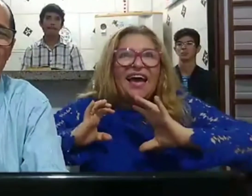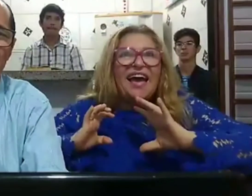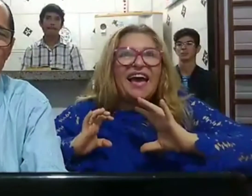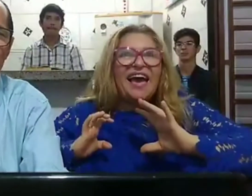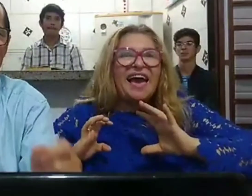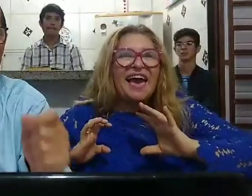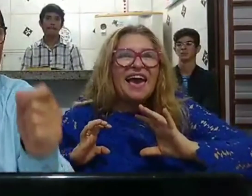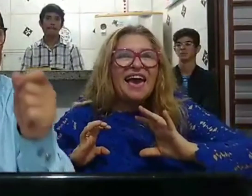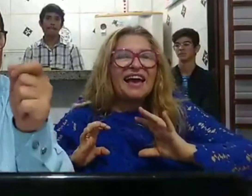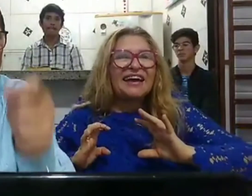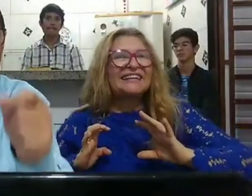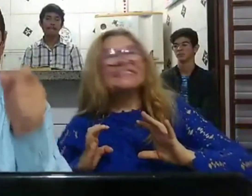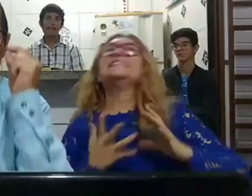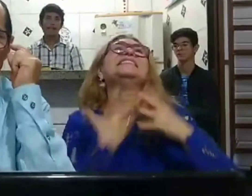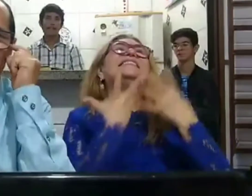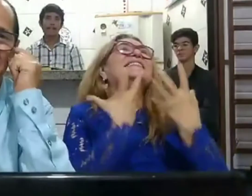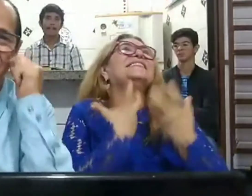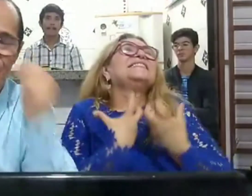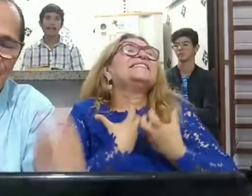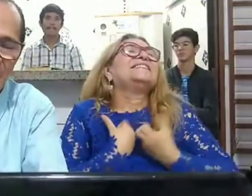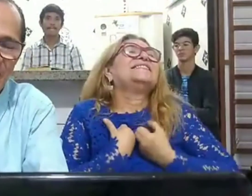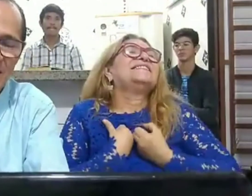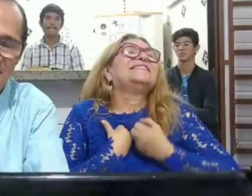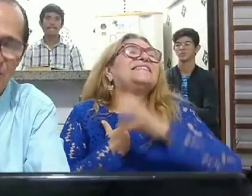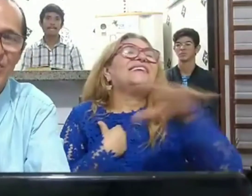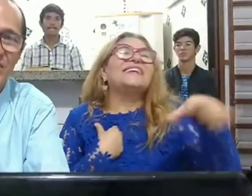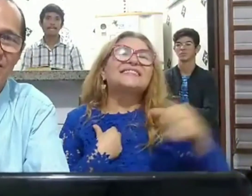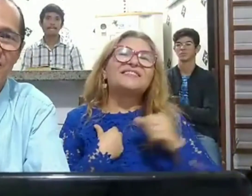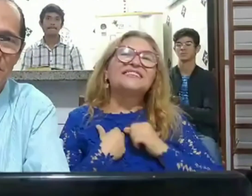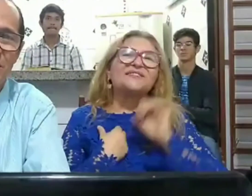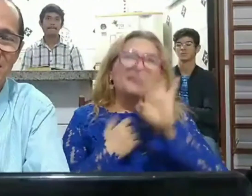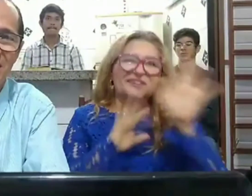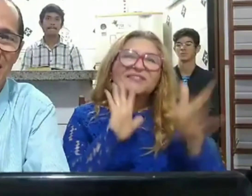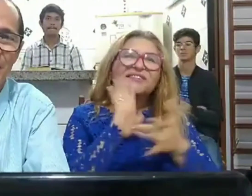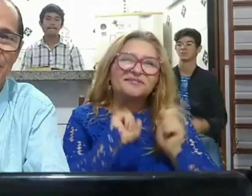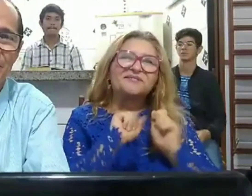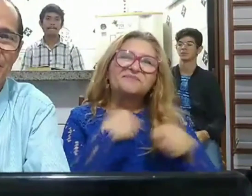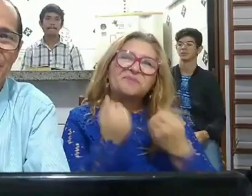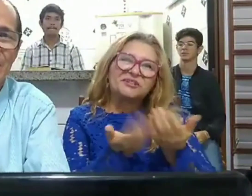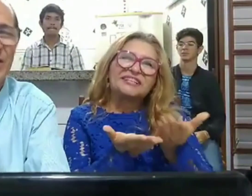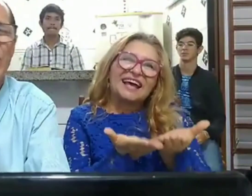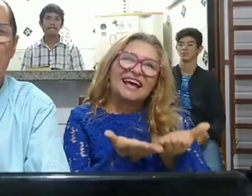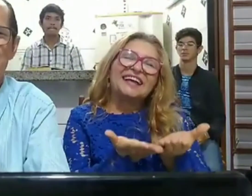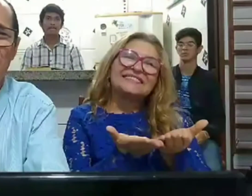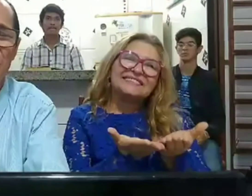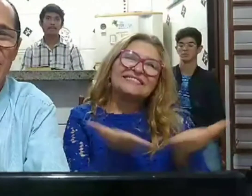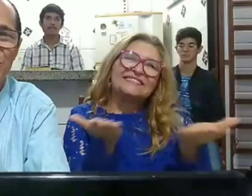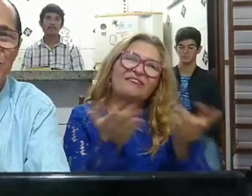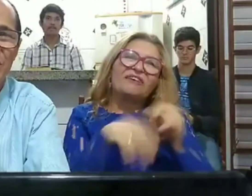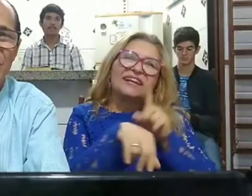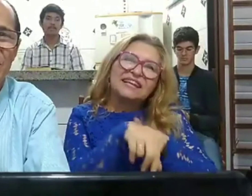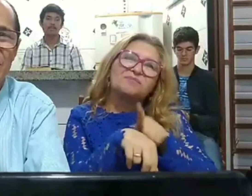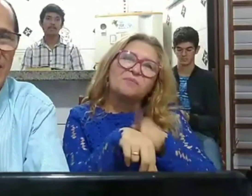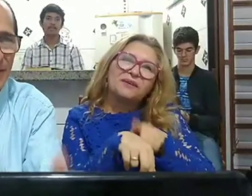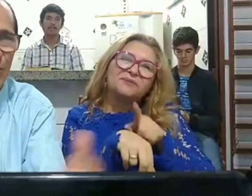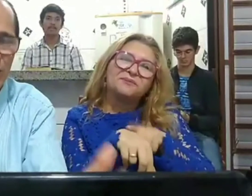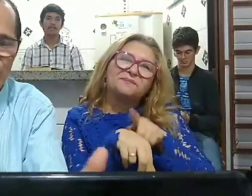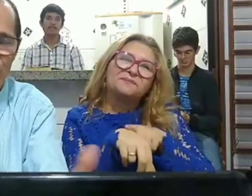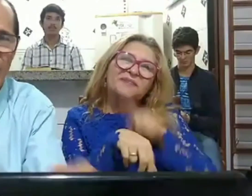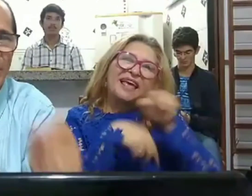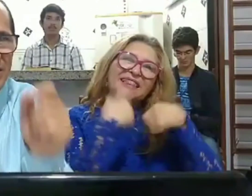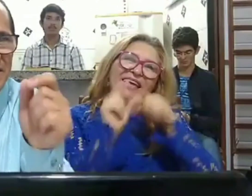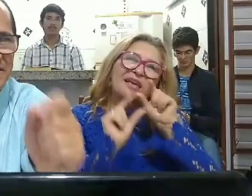E aí você vai receber a salvação que só Jesus pode dar. Então, neste momento, daqui a